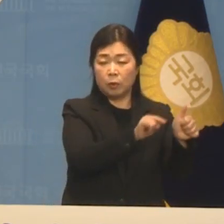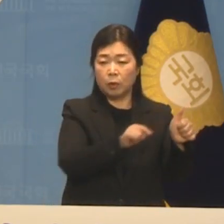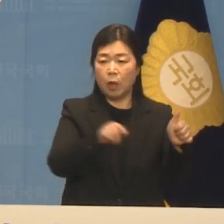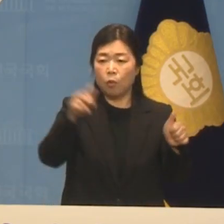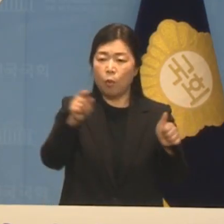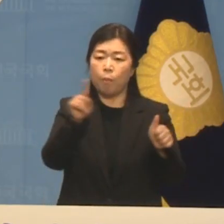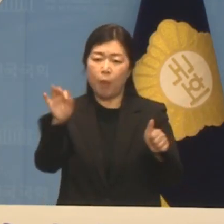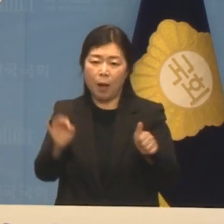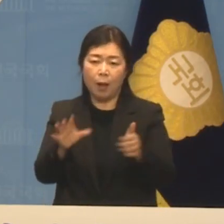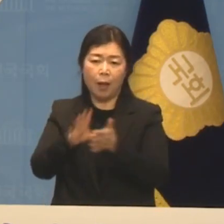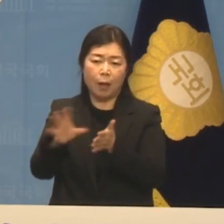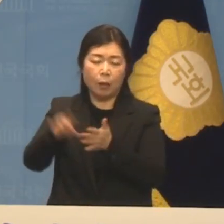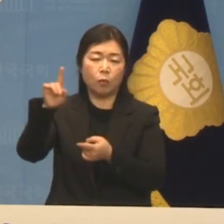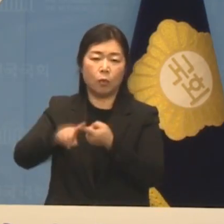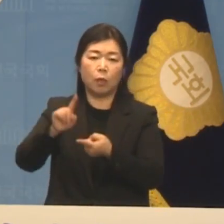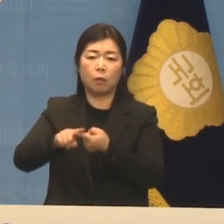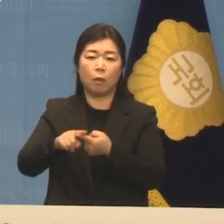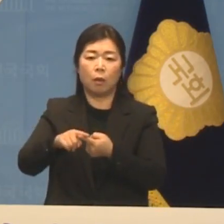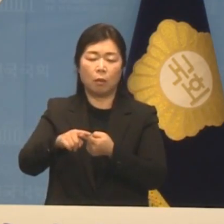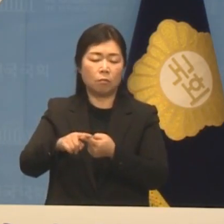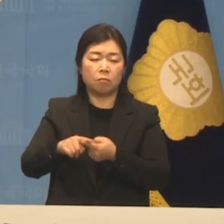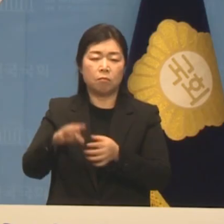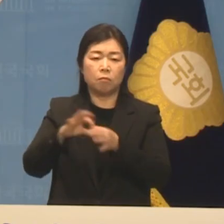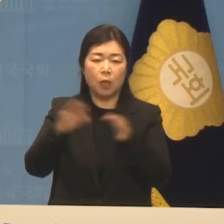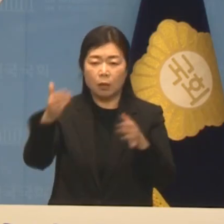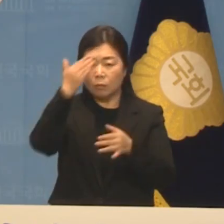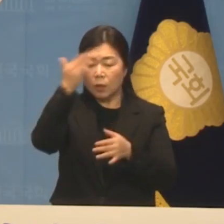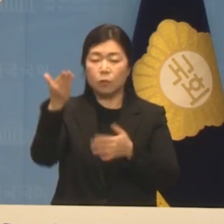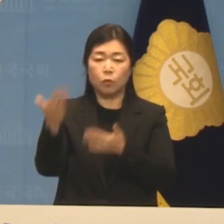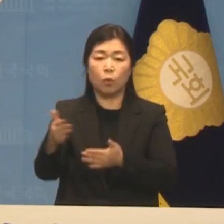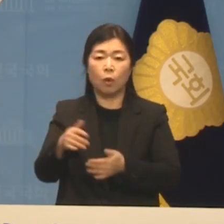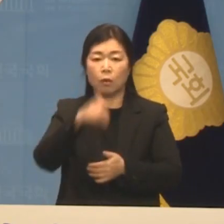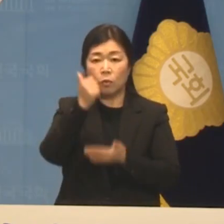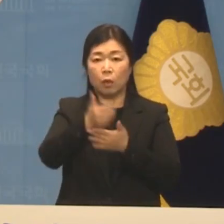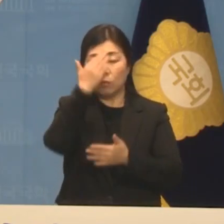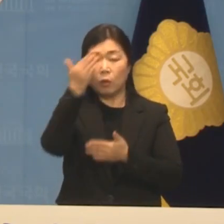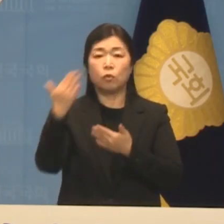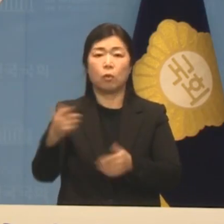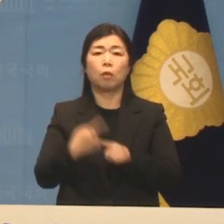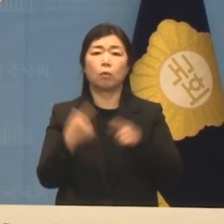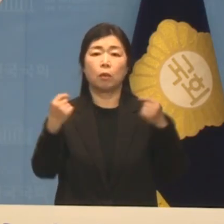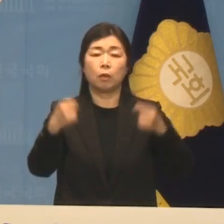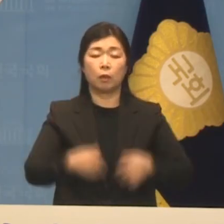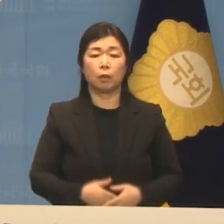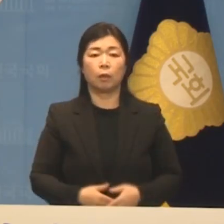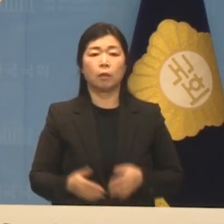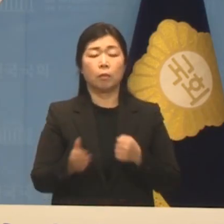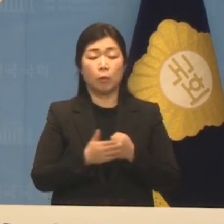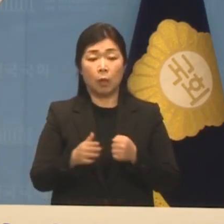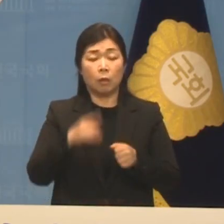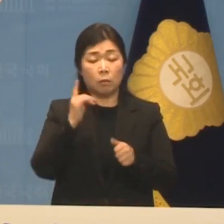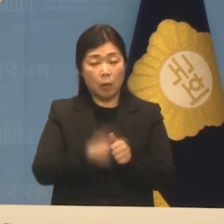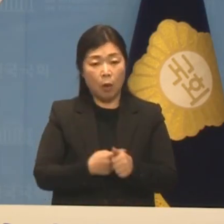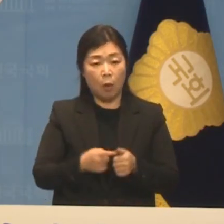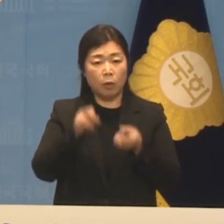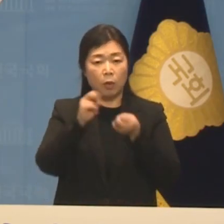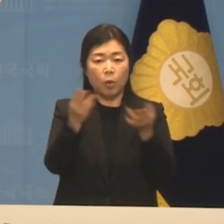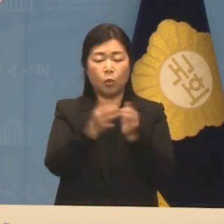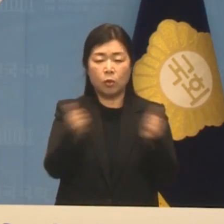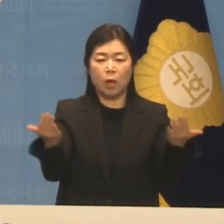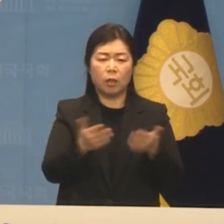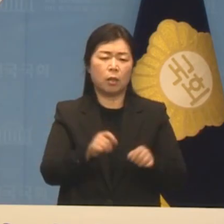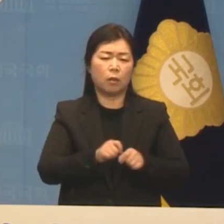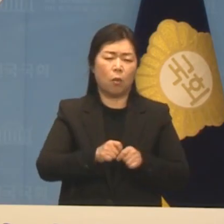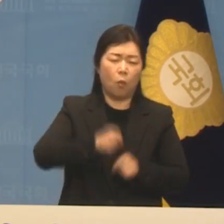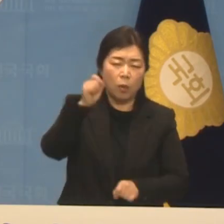이는 쿠팡의 상시해고 제도에 따른 택배 현장의 상시 고용 불안을 방치하게 되며 택배 노동자들의 장시간 노동과 부당한